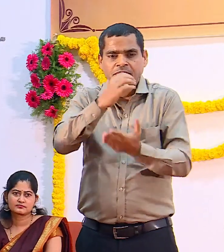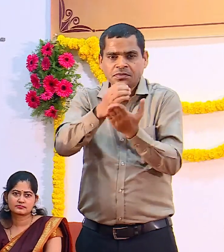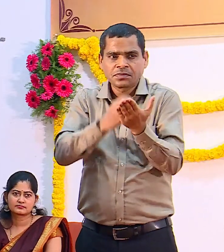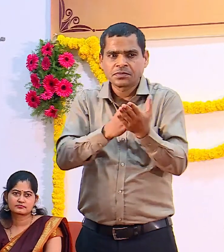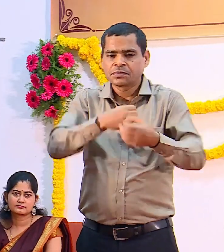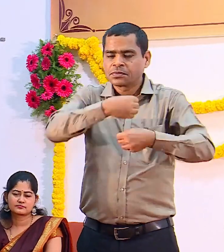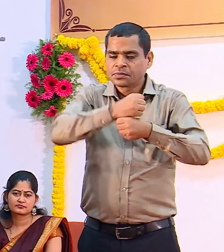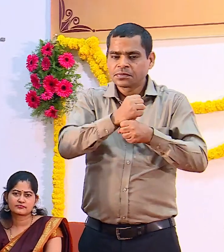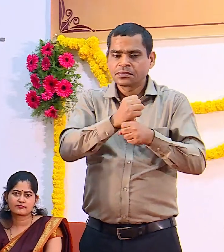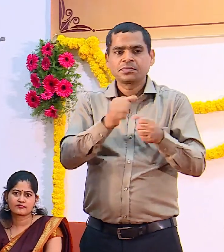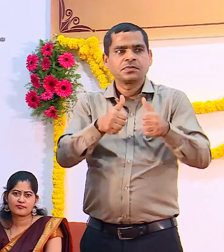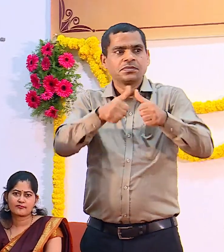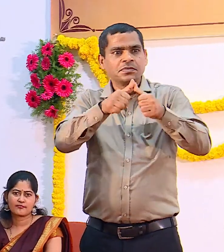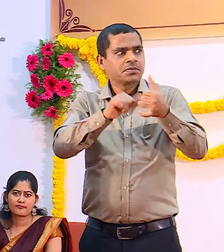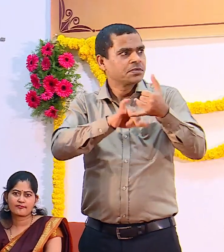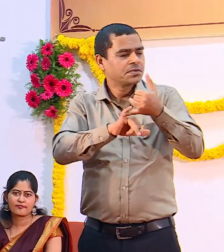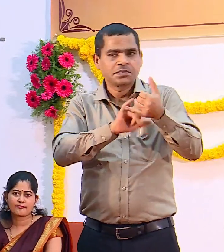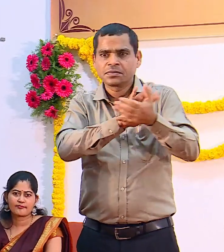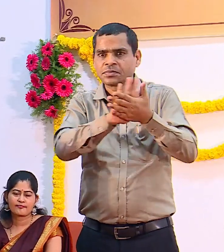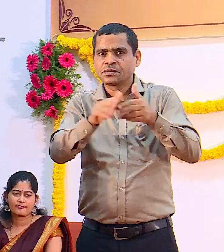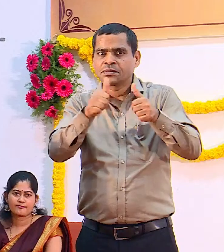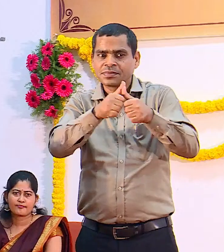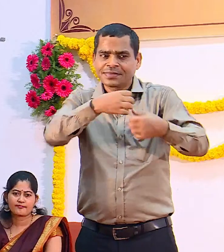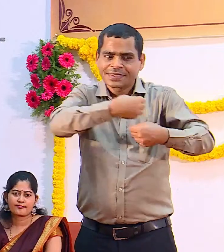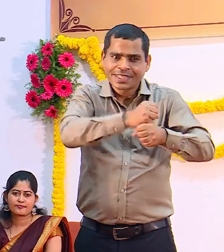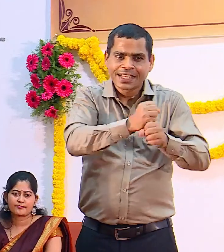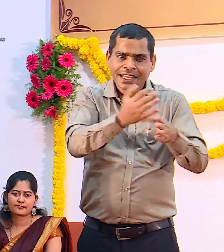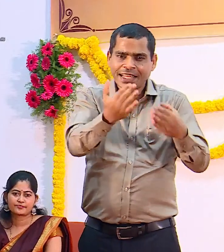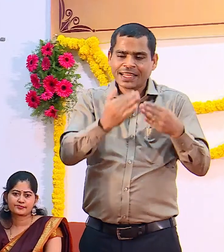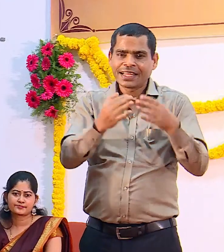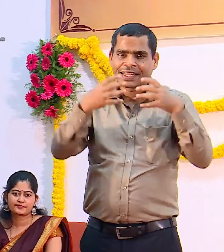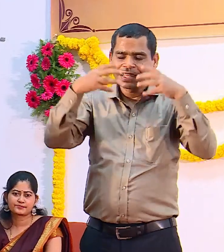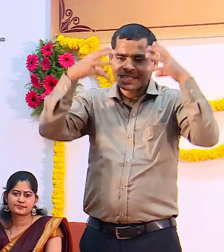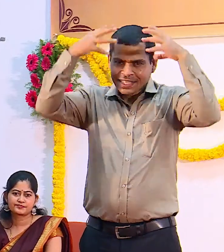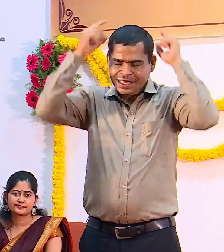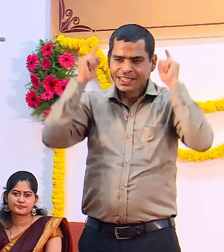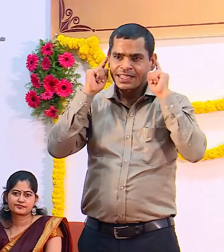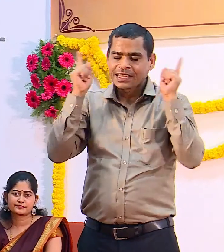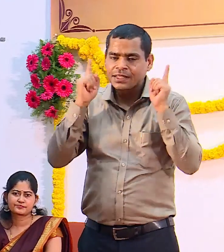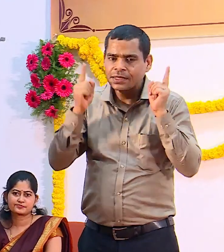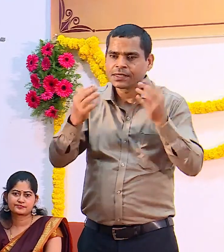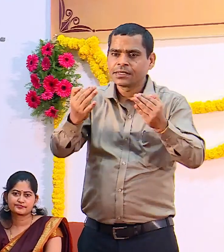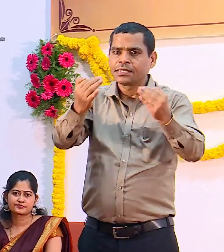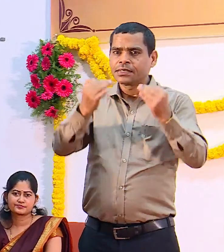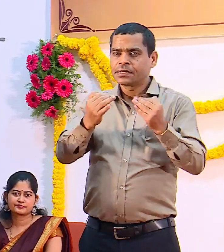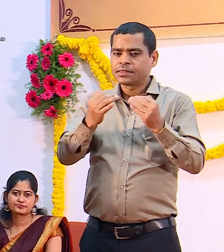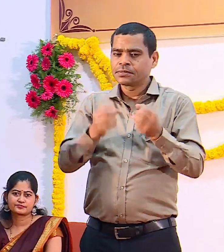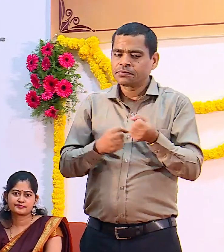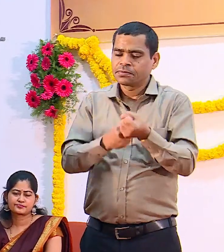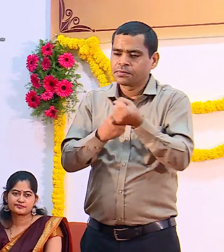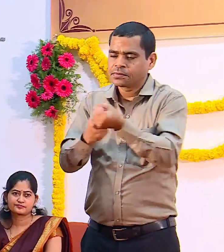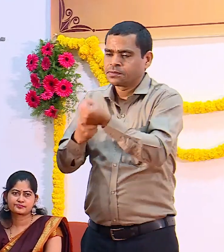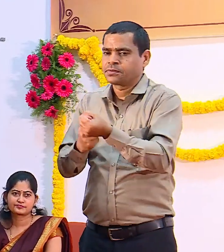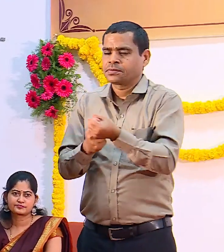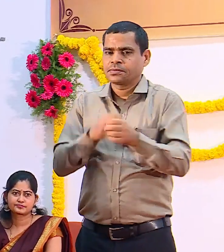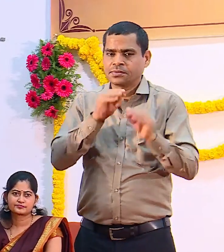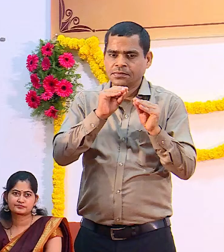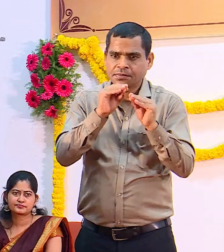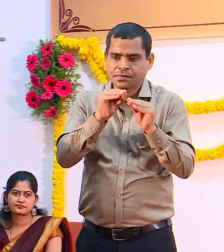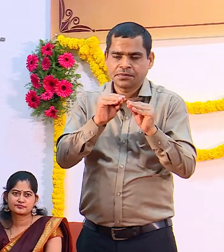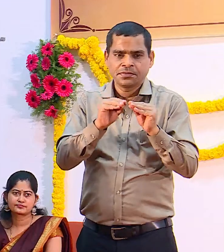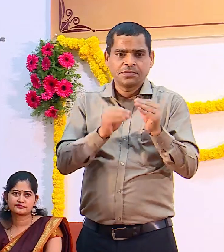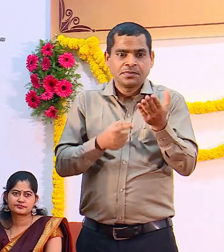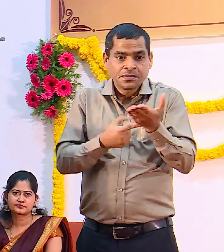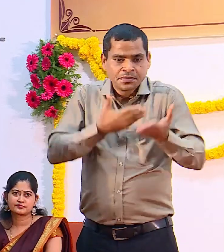दिखाई जो कि ऑडियोमीट्री की मशीन्स थी, कि जो बच्चे को 1 महीने के अंदर अगर यहाँ लगा के आप चेक कर सकते हैं, तो ये मशीन्स हम NHM में इंट्रोड्यूस